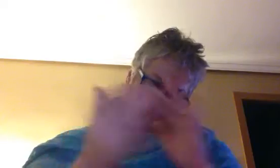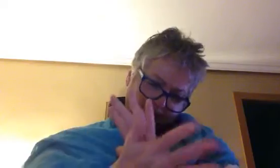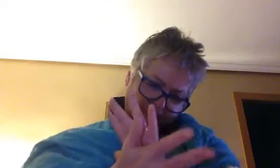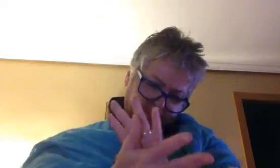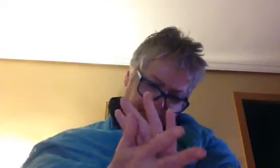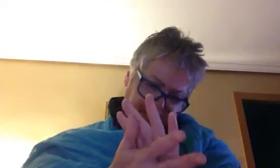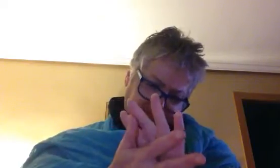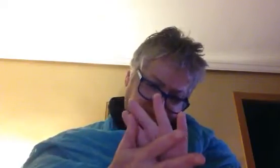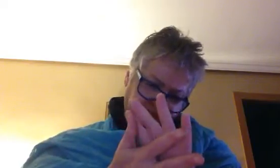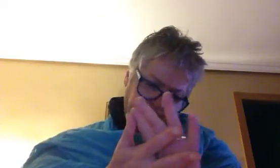¿Tienes mucho, mucho,